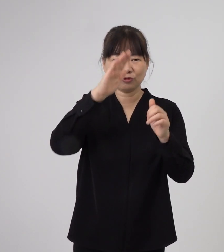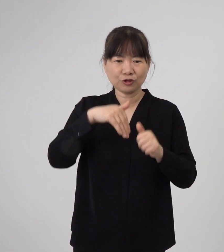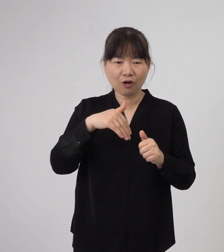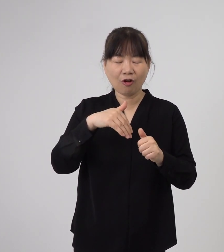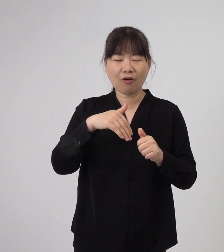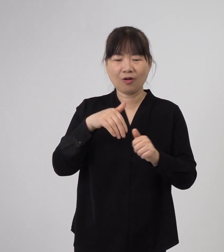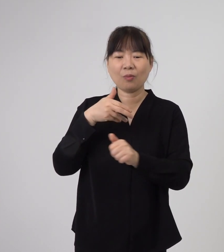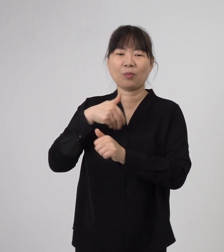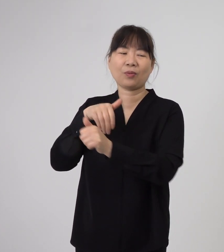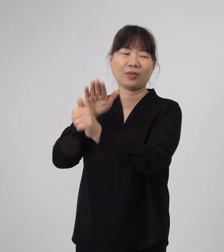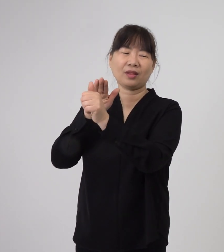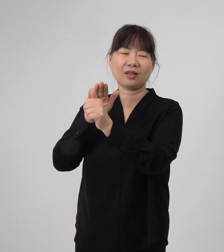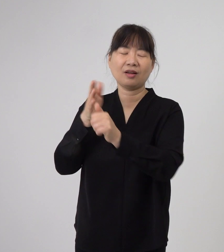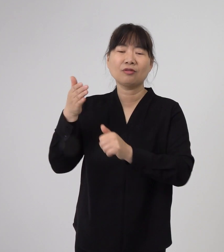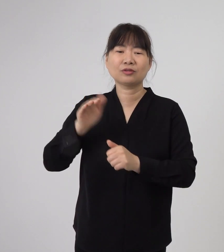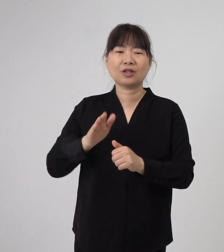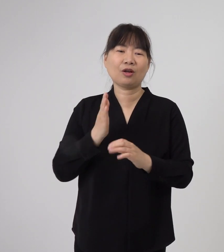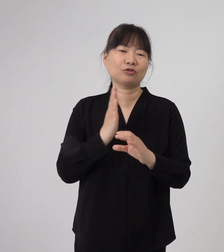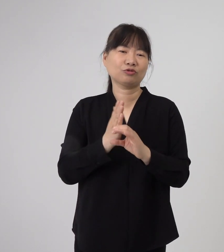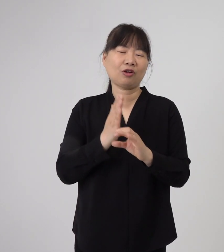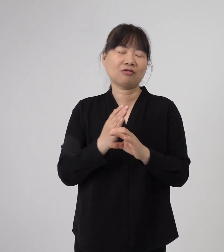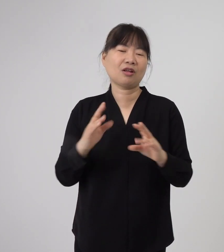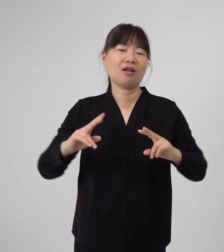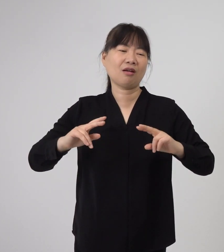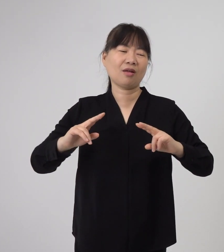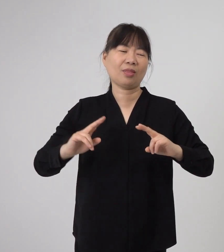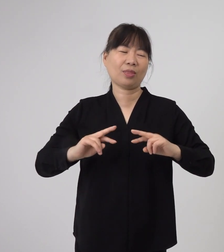둘이 대판 중간에 싸움이 났어요.